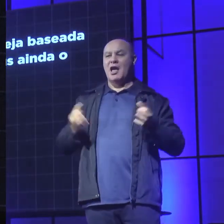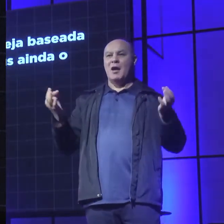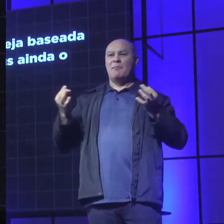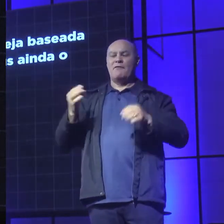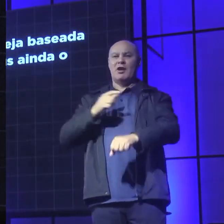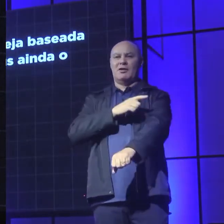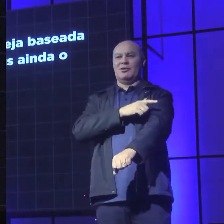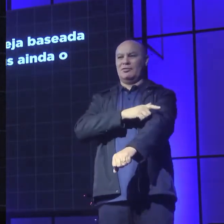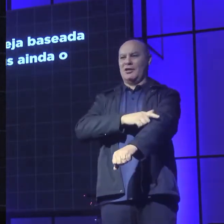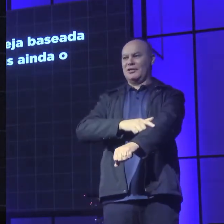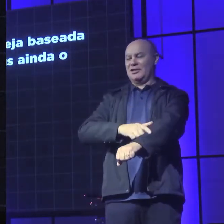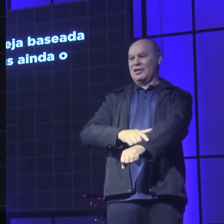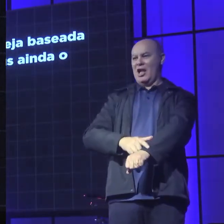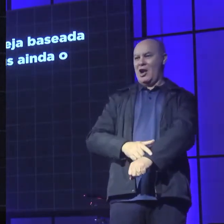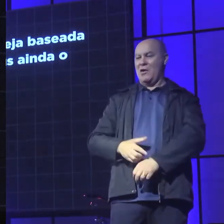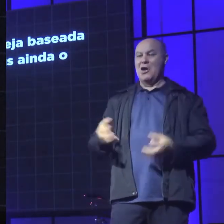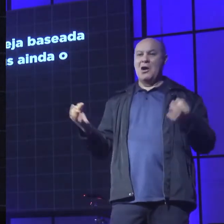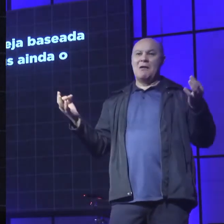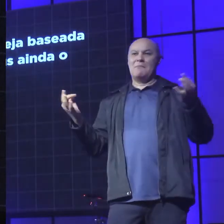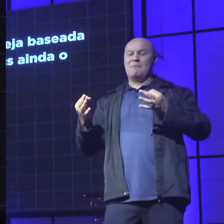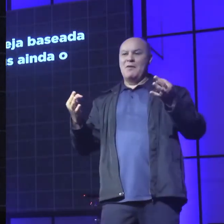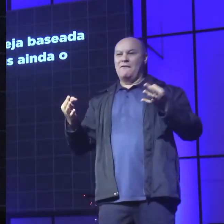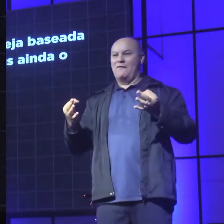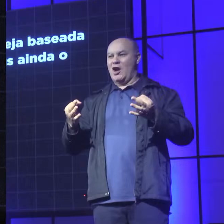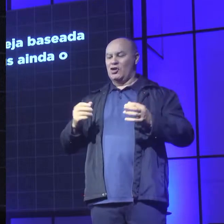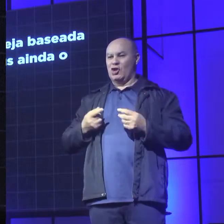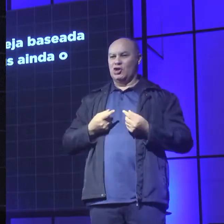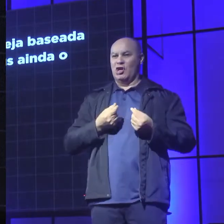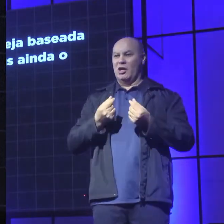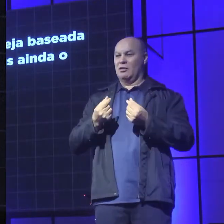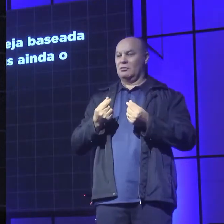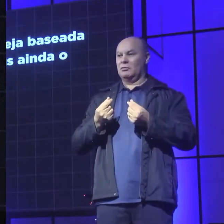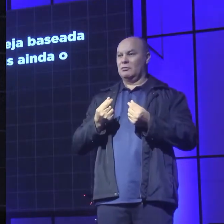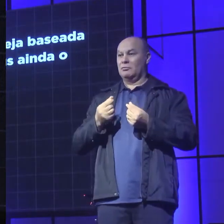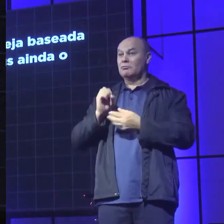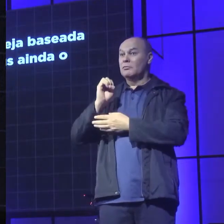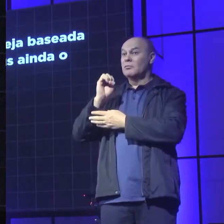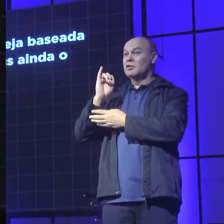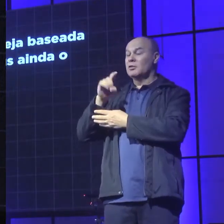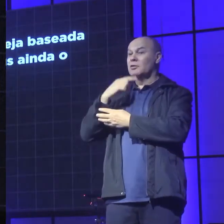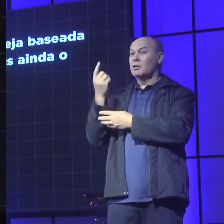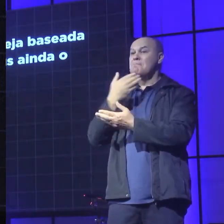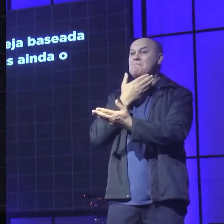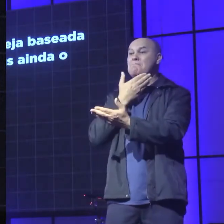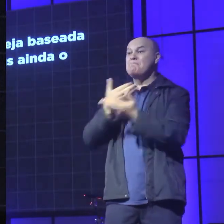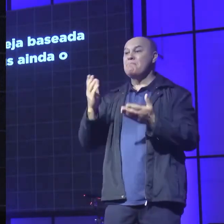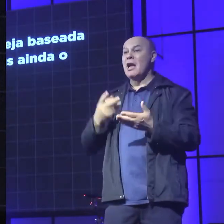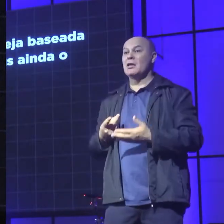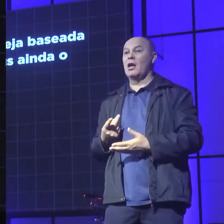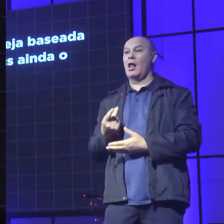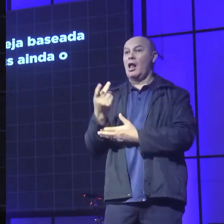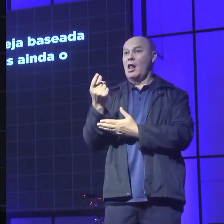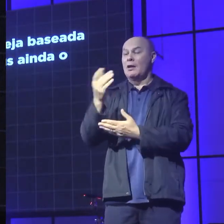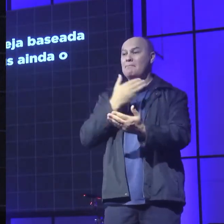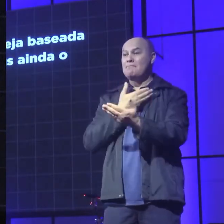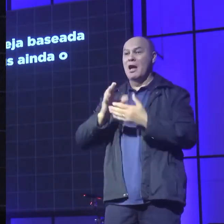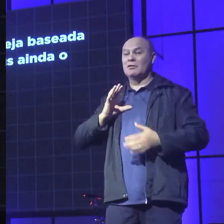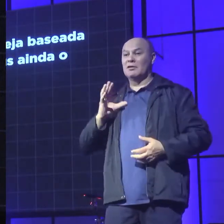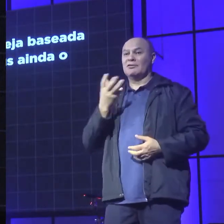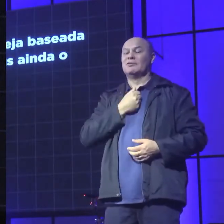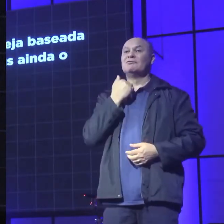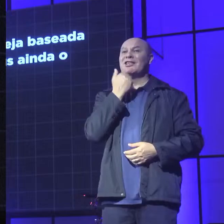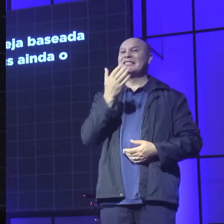Mas a nossa eternidade está perdida. Nós precisamos nos voltar para Deus. A